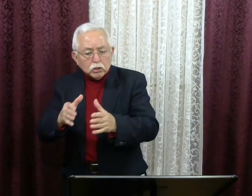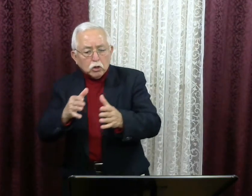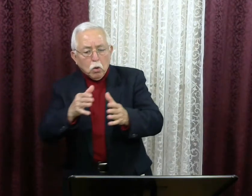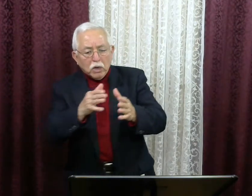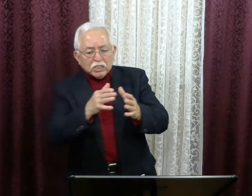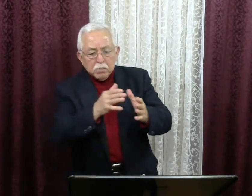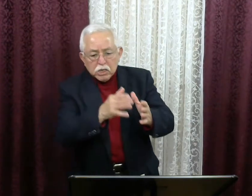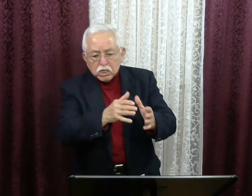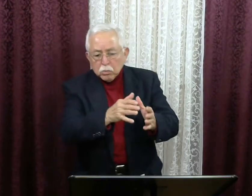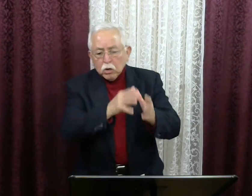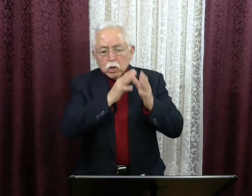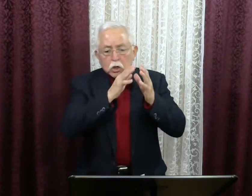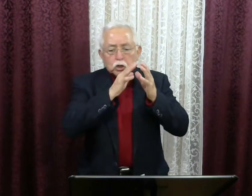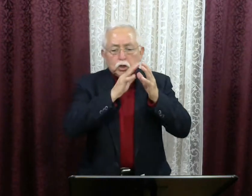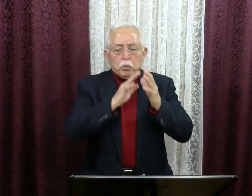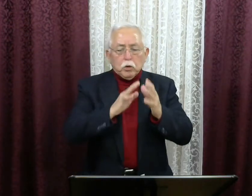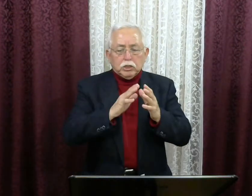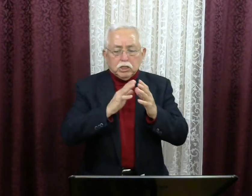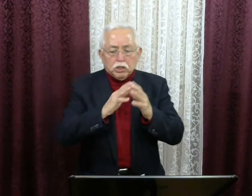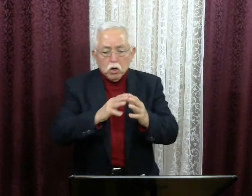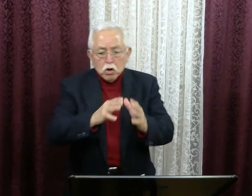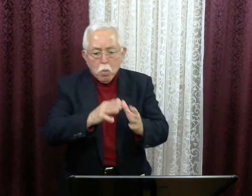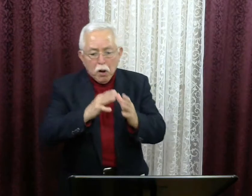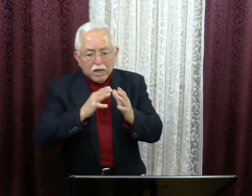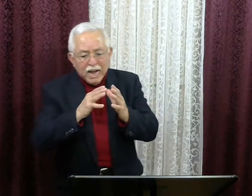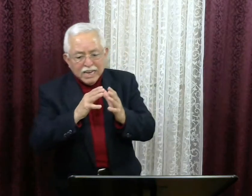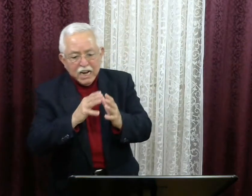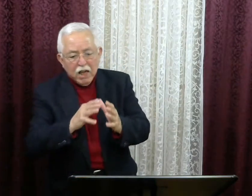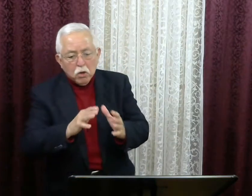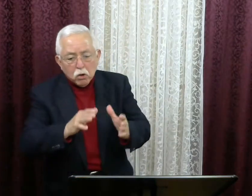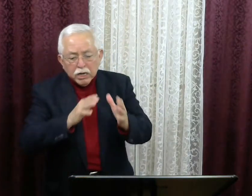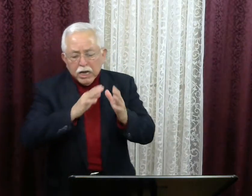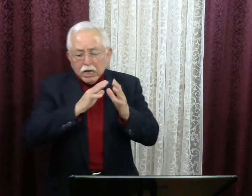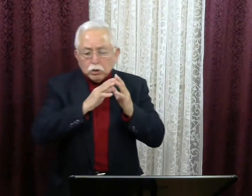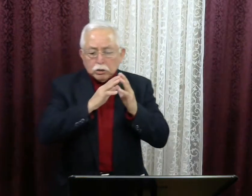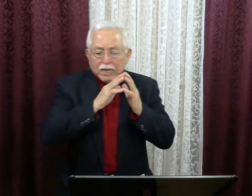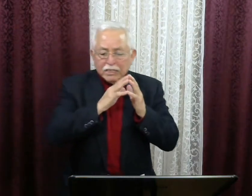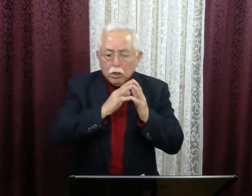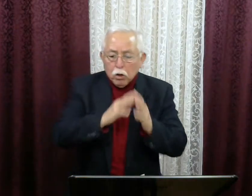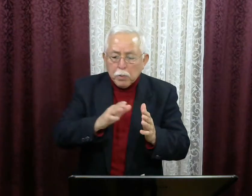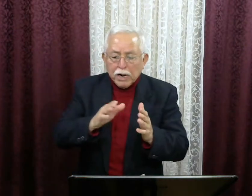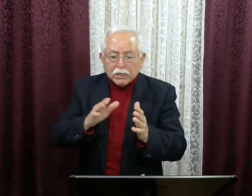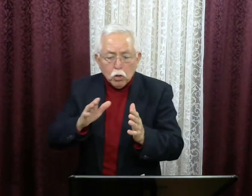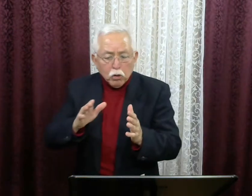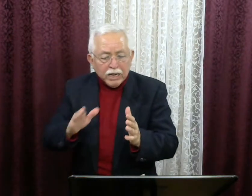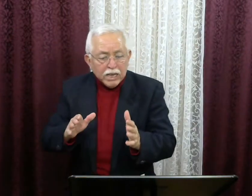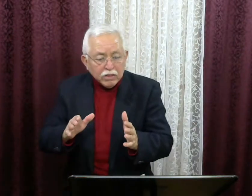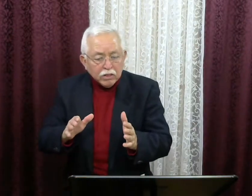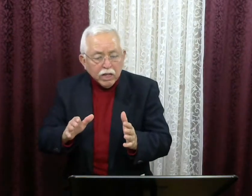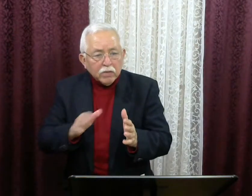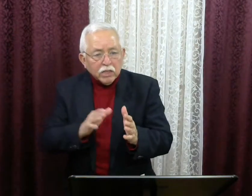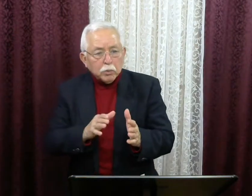como a sí mismo, su posición como el gran creador y sustentador para todo creyente de su